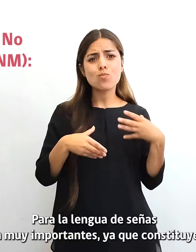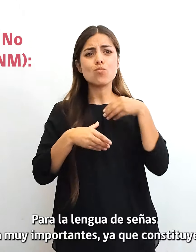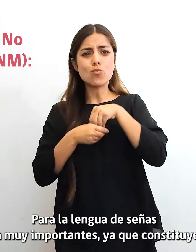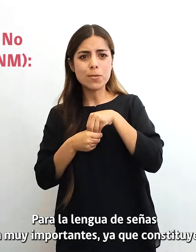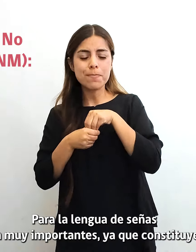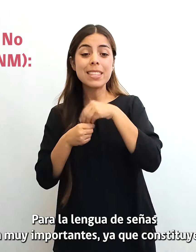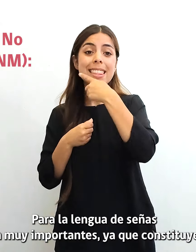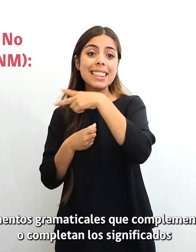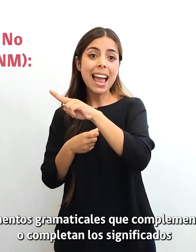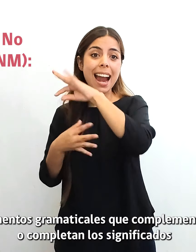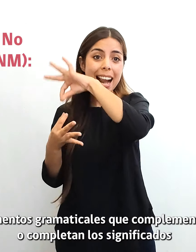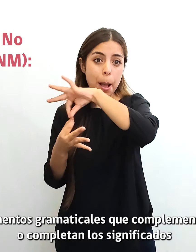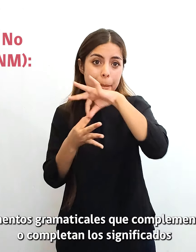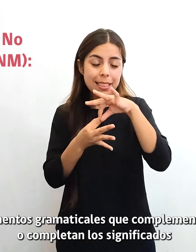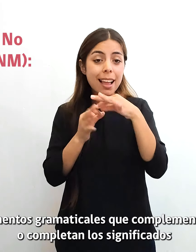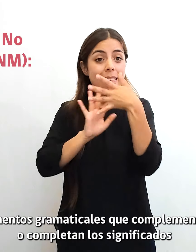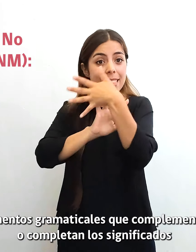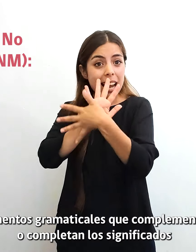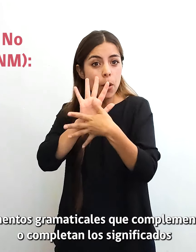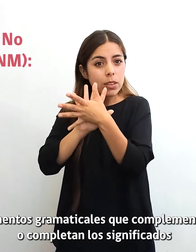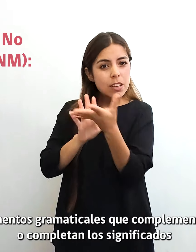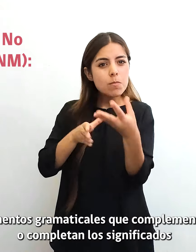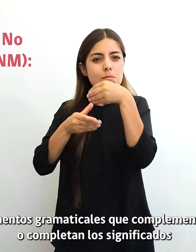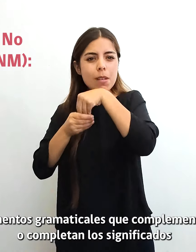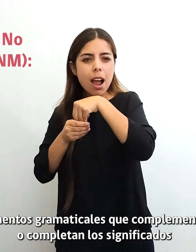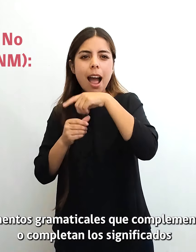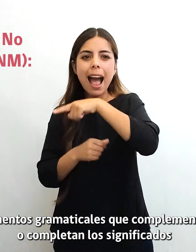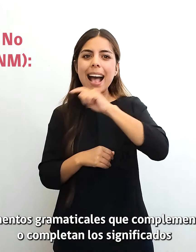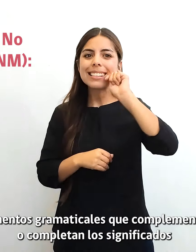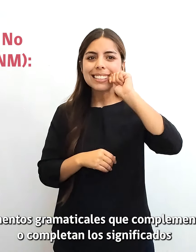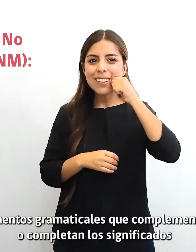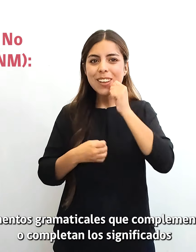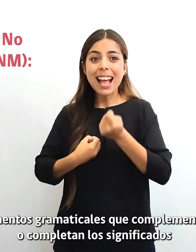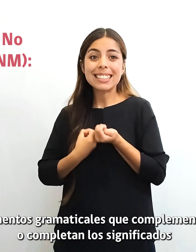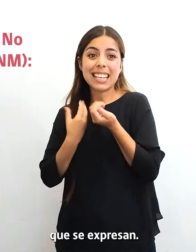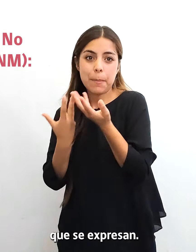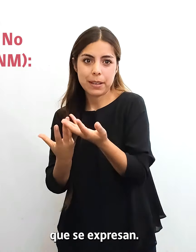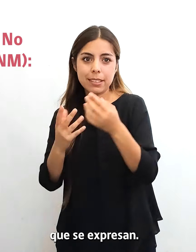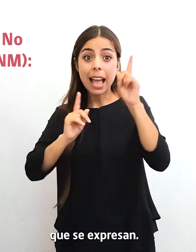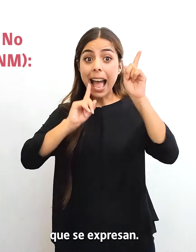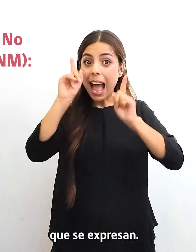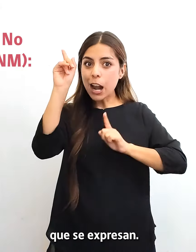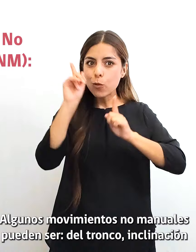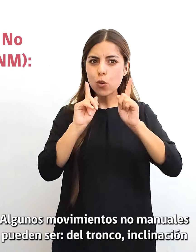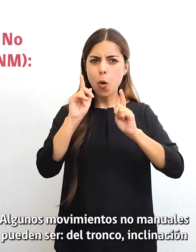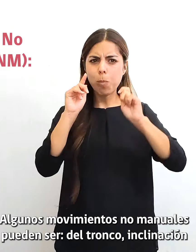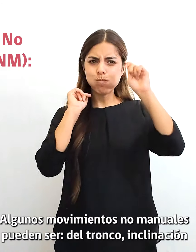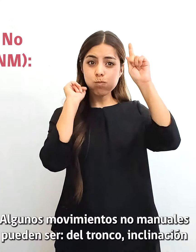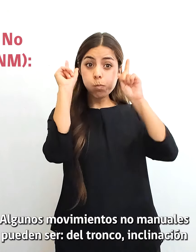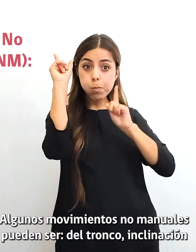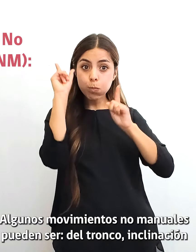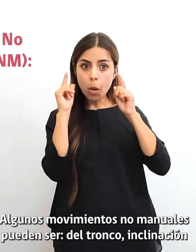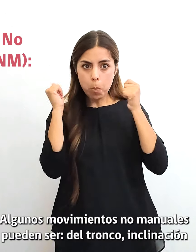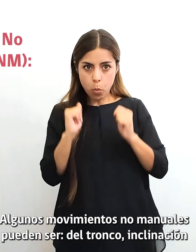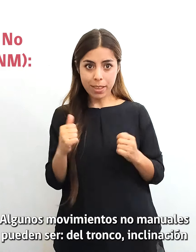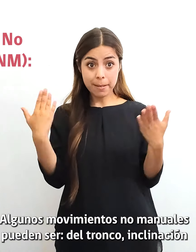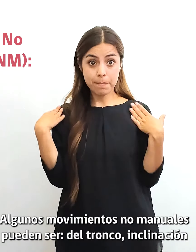ya que constituyen elementos gramaticales que complementan o completan los significados que se expresan. Algunos movimientos no manuales pueden ser